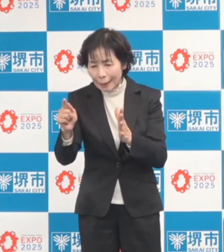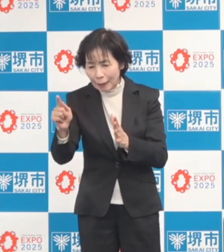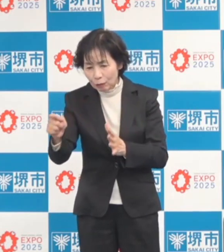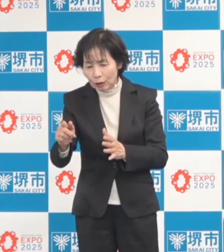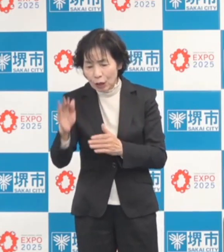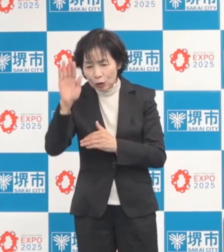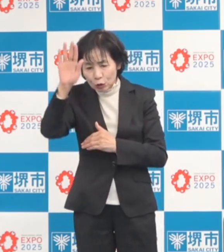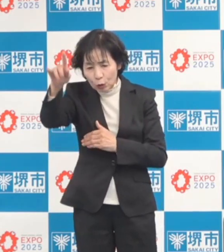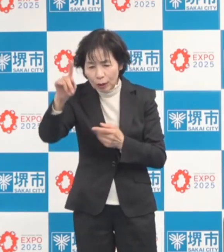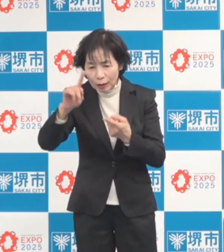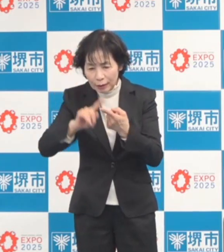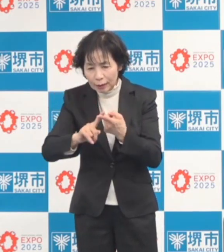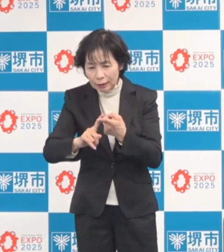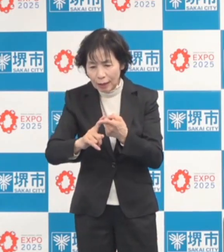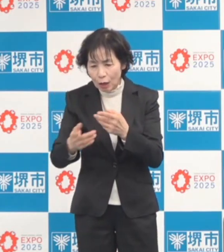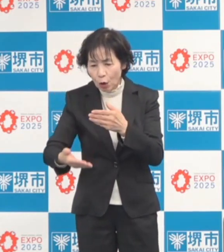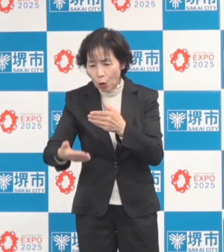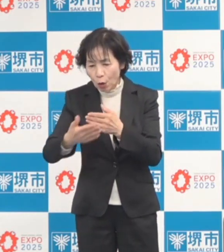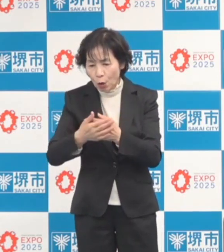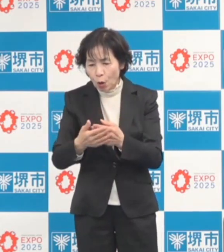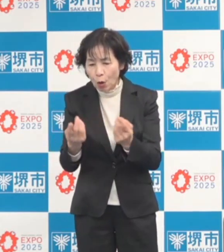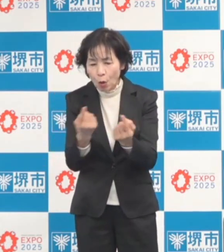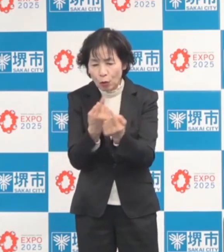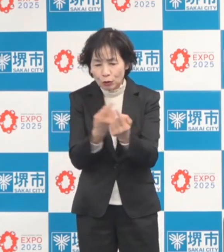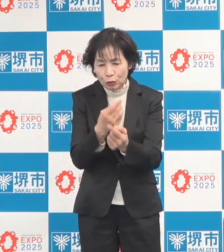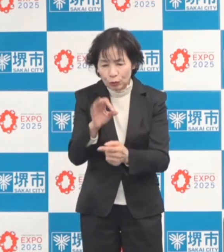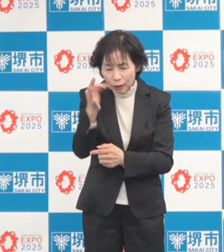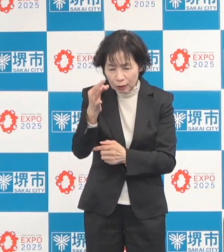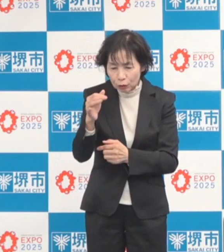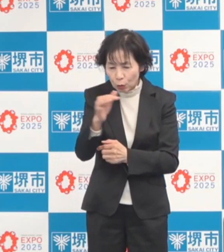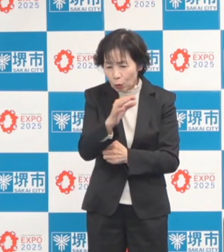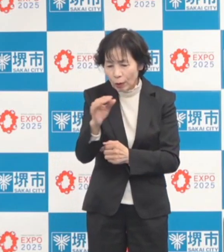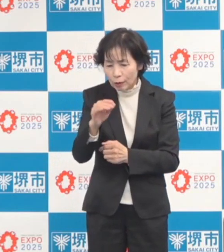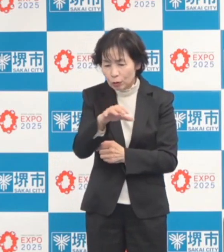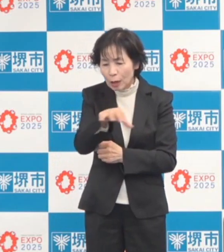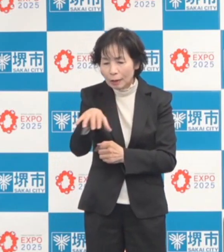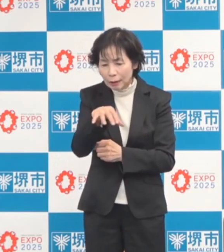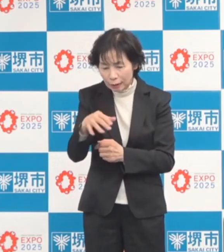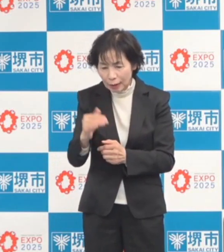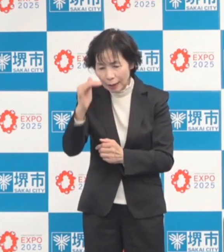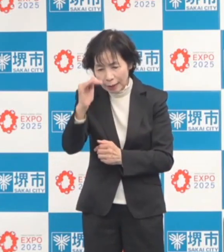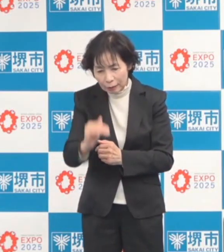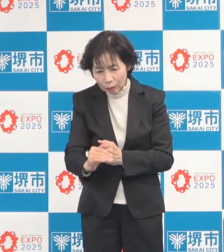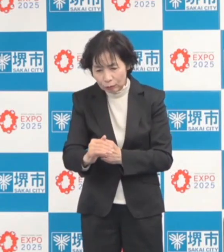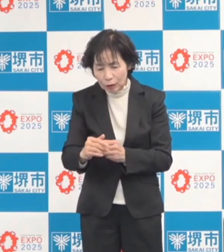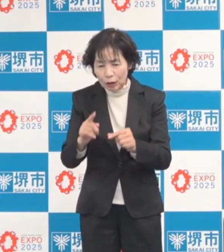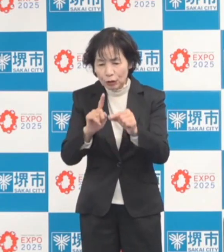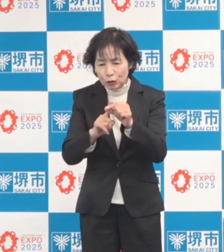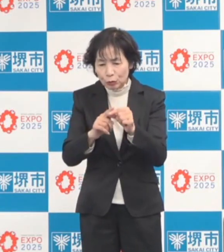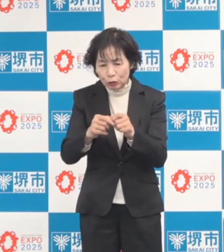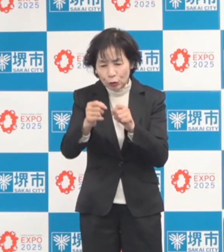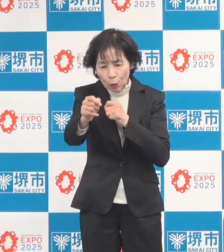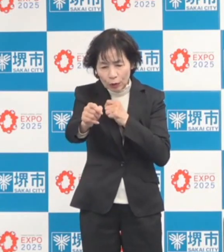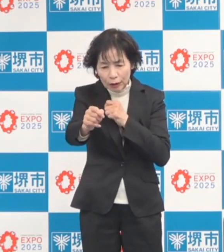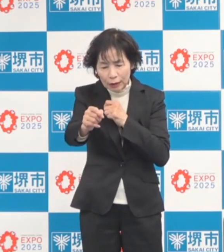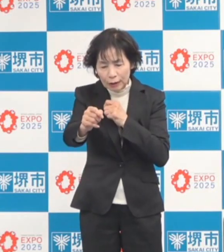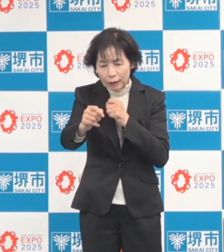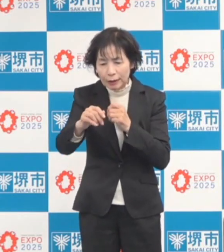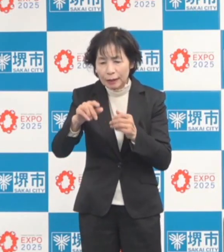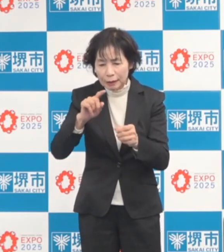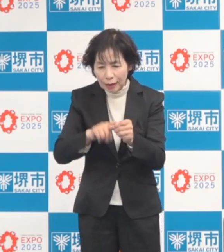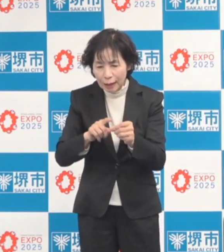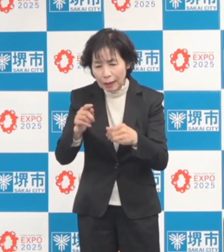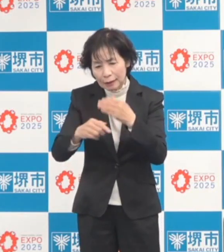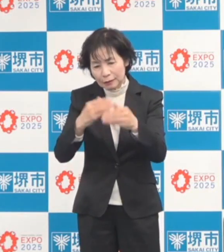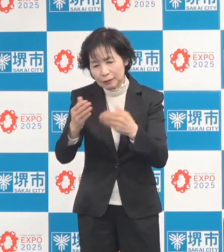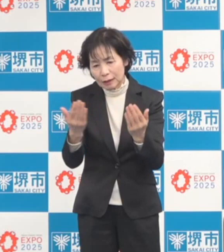将来的な維持補修費であったりそこら辺が減ってくるっていう中長期的なところで聞いてくる話なのかなとは思うんです